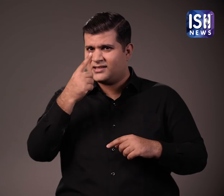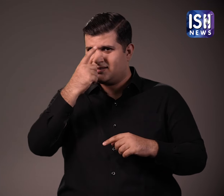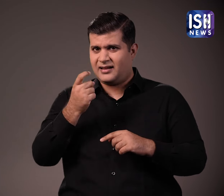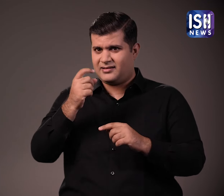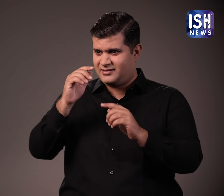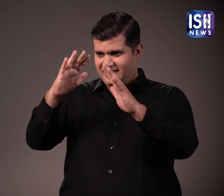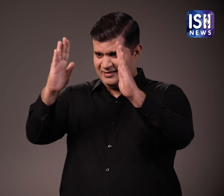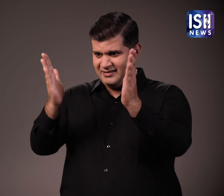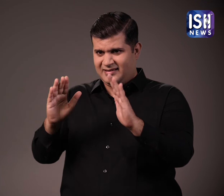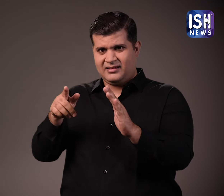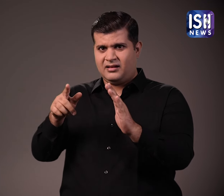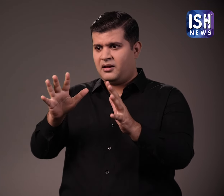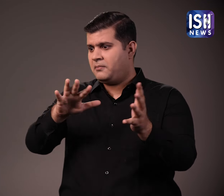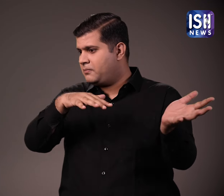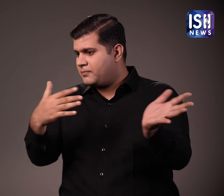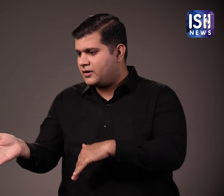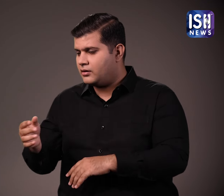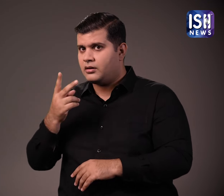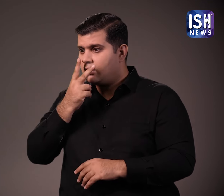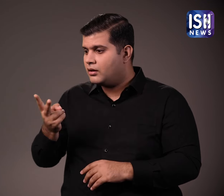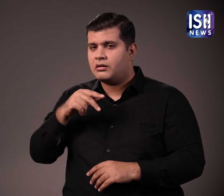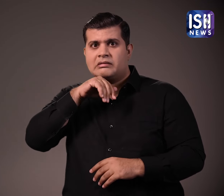मूर्तियों को तोड़ फोर कर कूड़े की तरह फेक दिया गया.